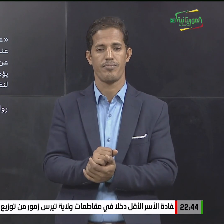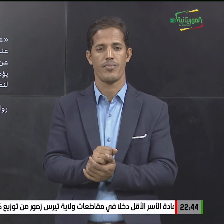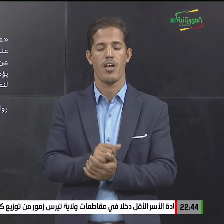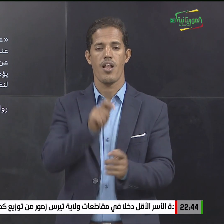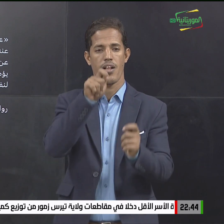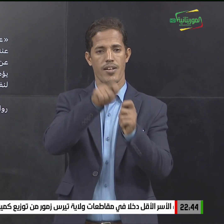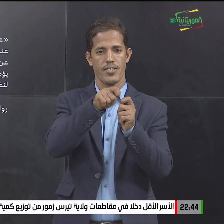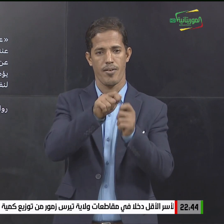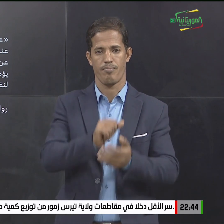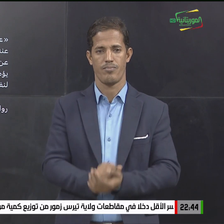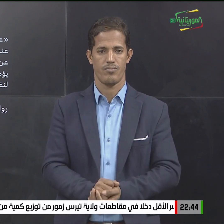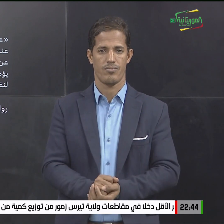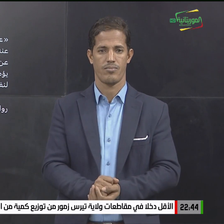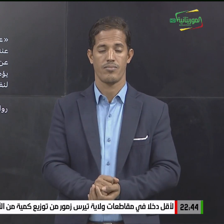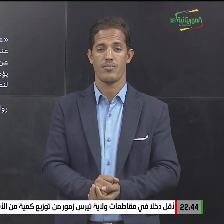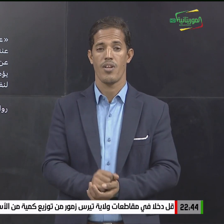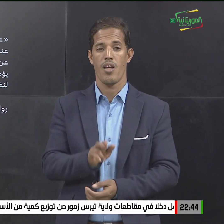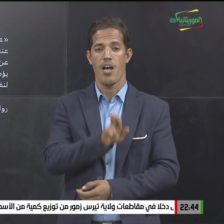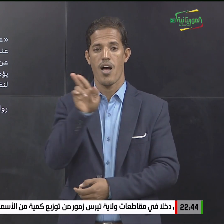برنامج إرشادات.